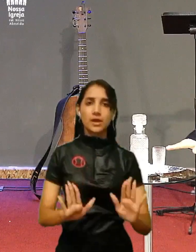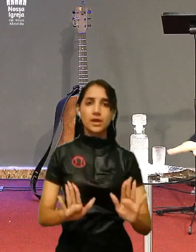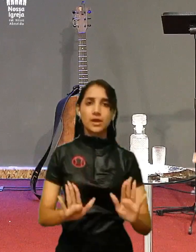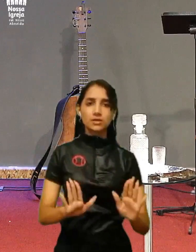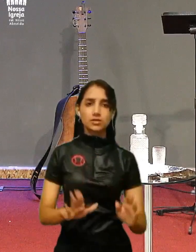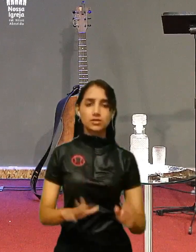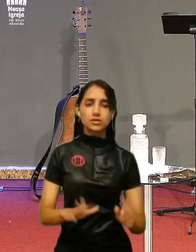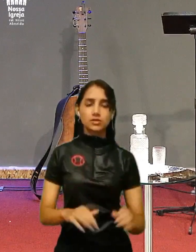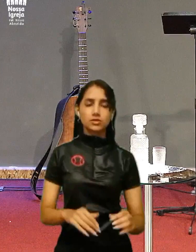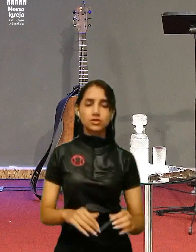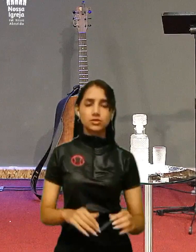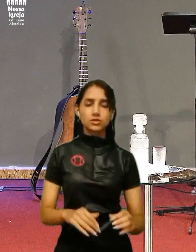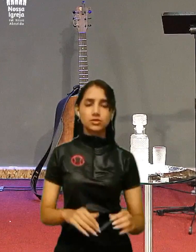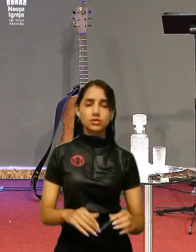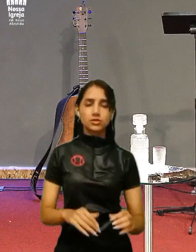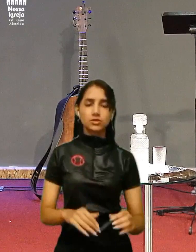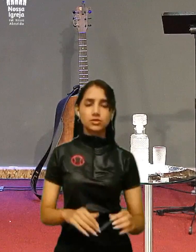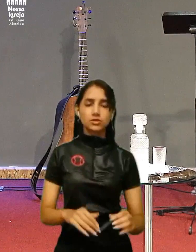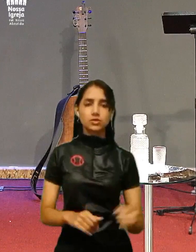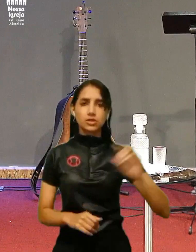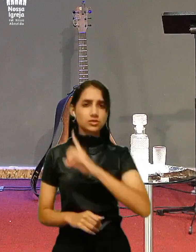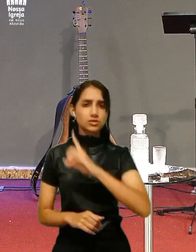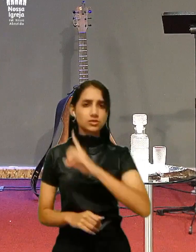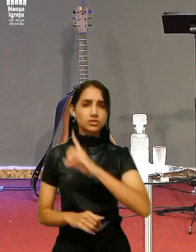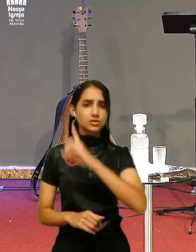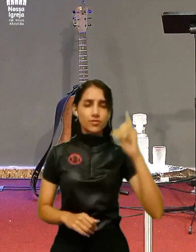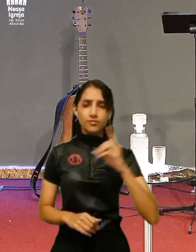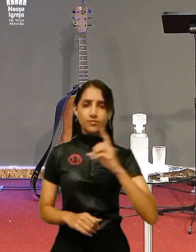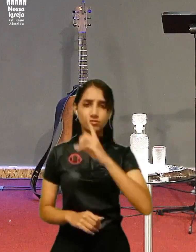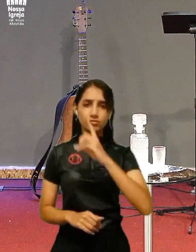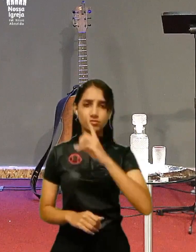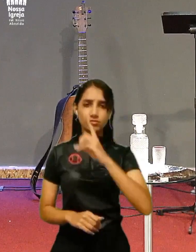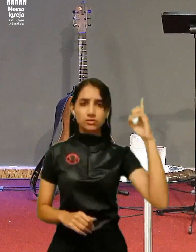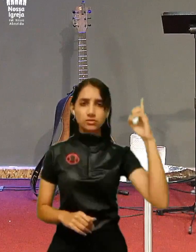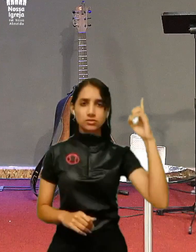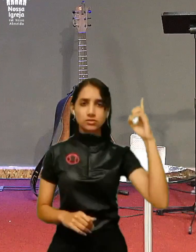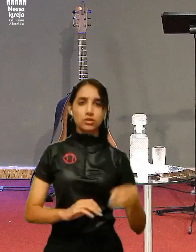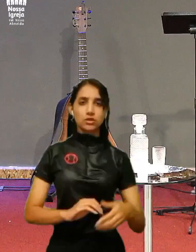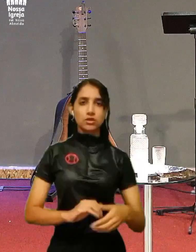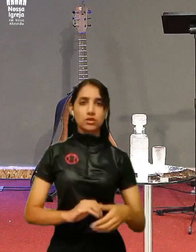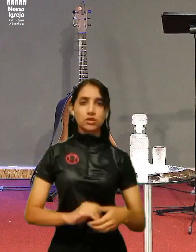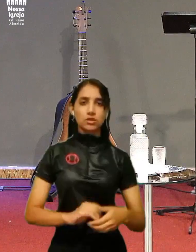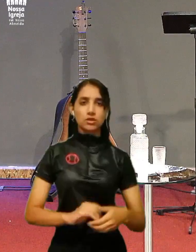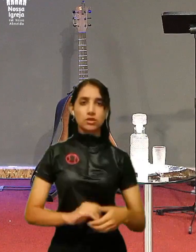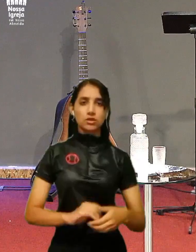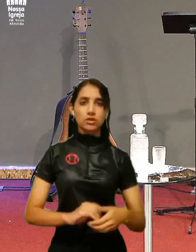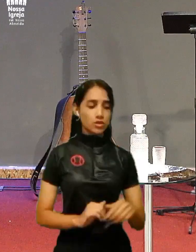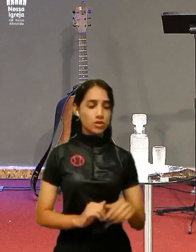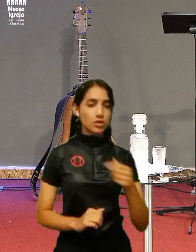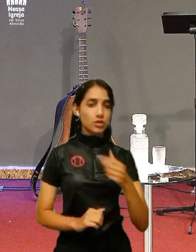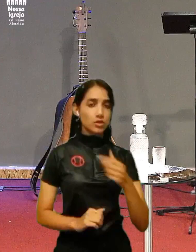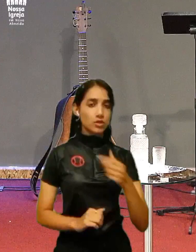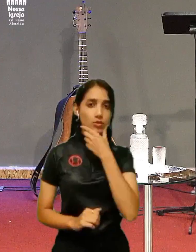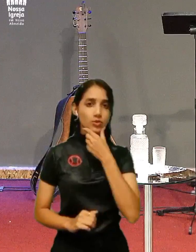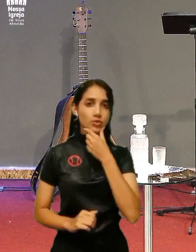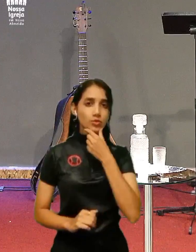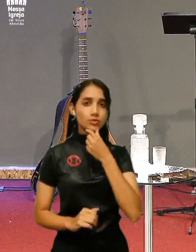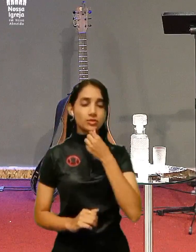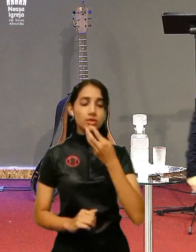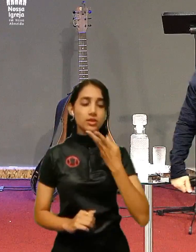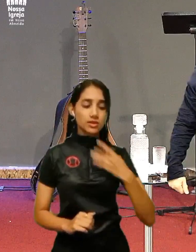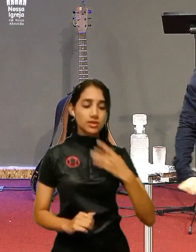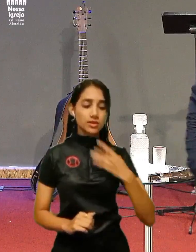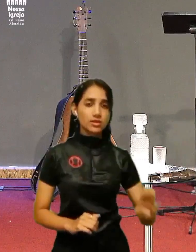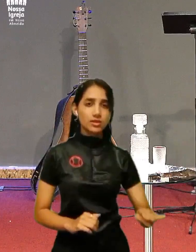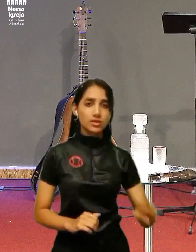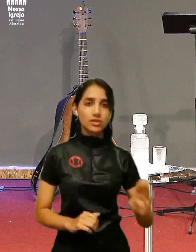nenhuma. Um milagre aconteceu. Deus colocou o seu desfibrilador ali e trouxe aquele menino de volta à vida.